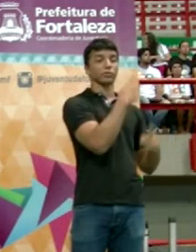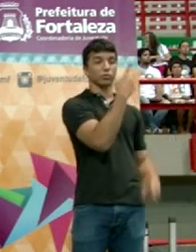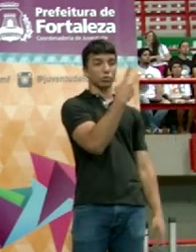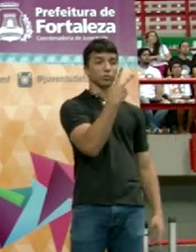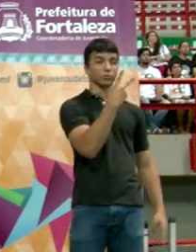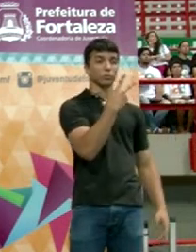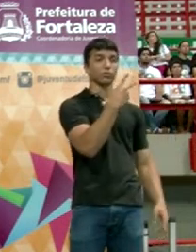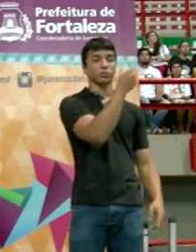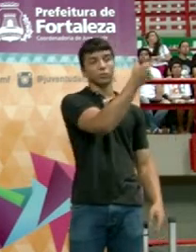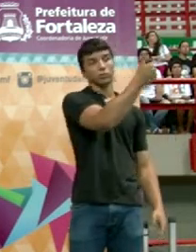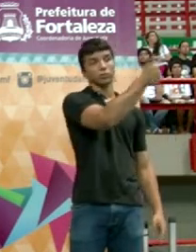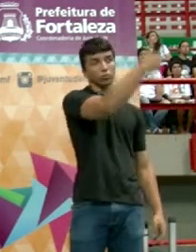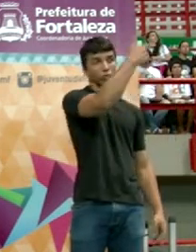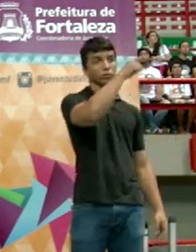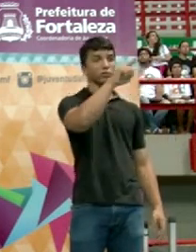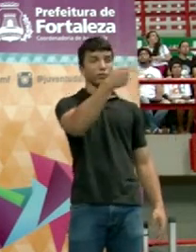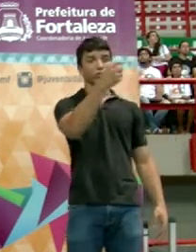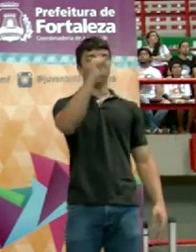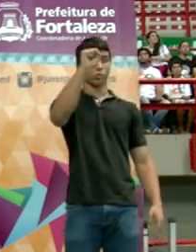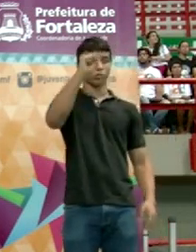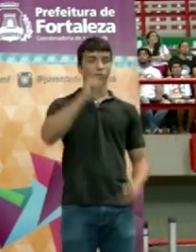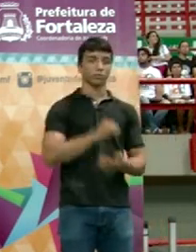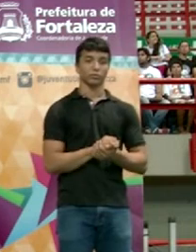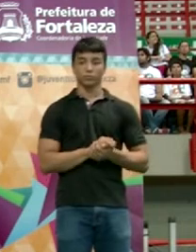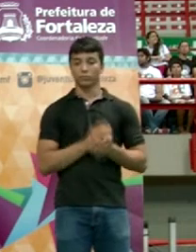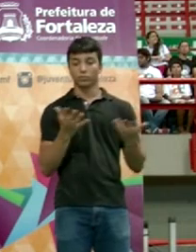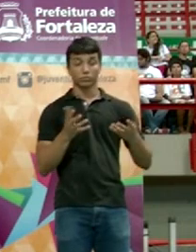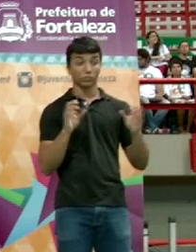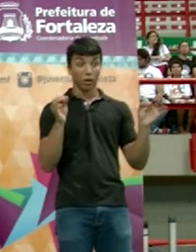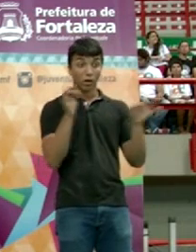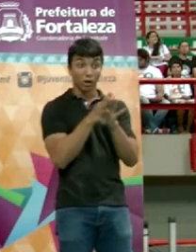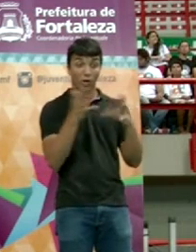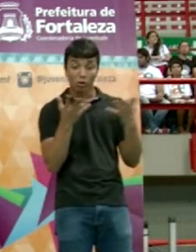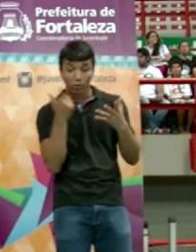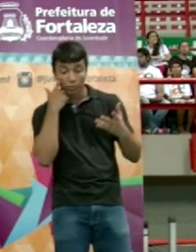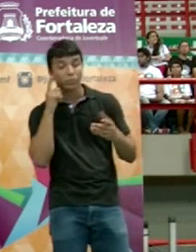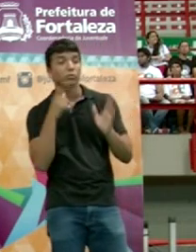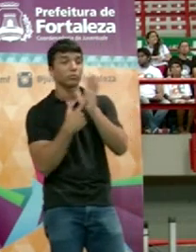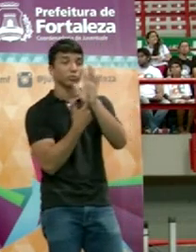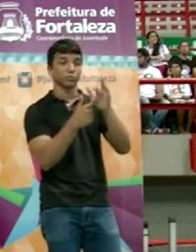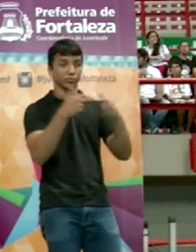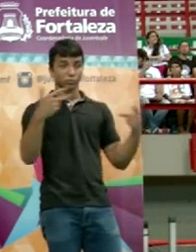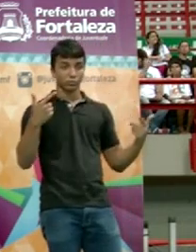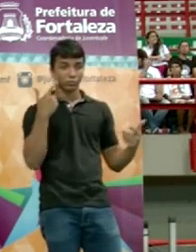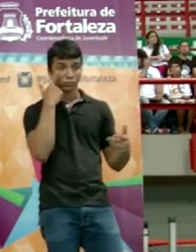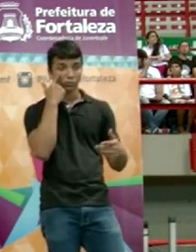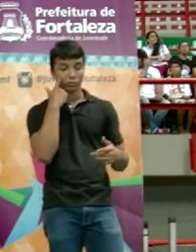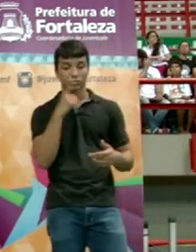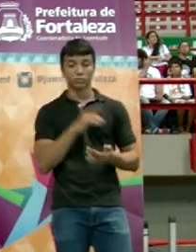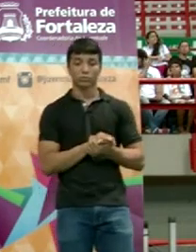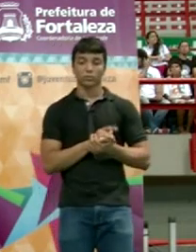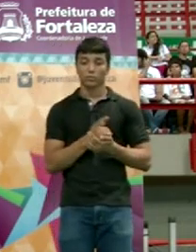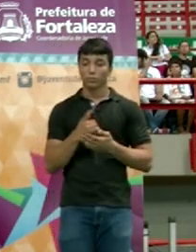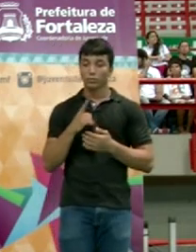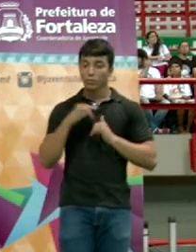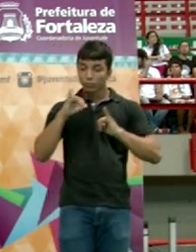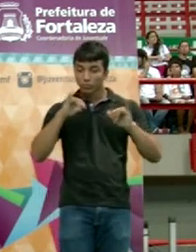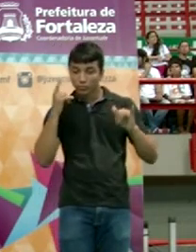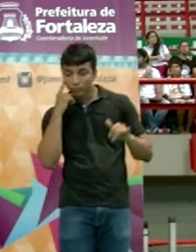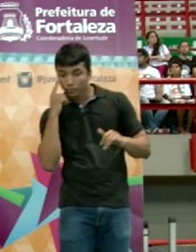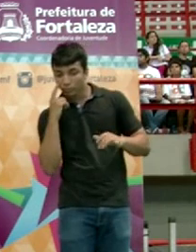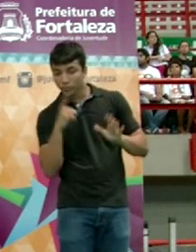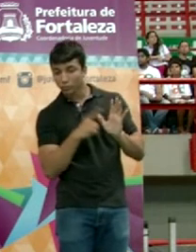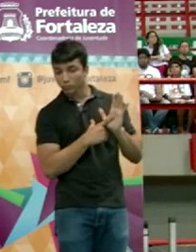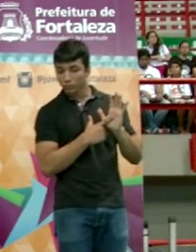Respondido. Galera, eu vou fechar por aqui essas questões, mas eu queria antes mostrar uma coisinha para vocês, tá? As outras questões vão estar para